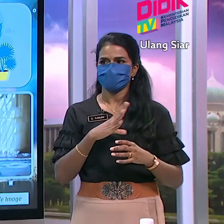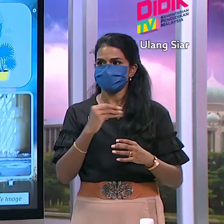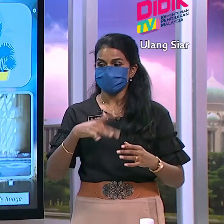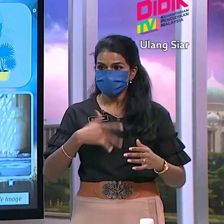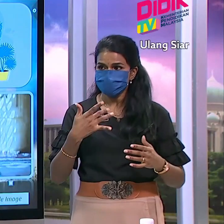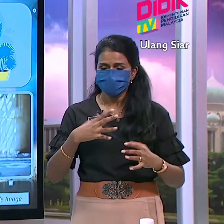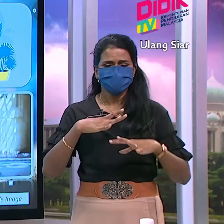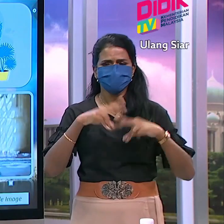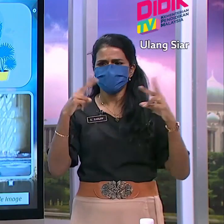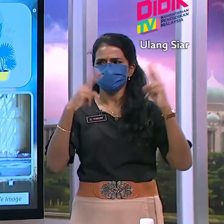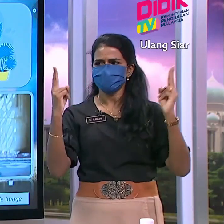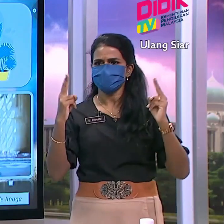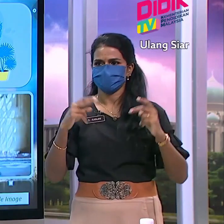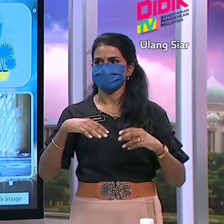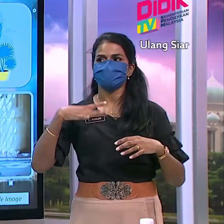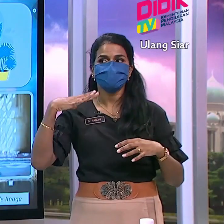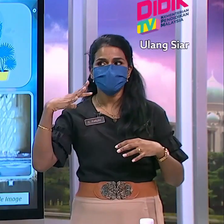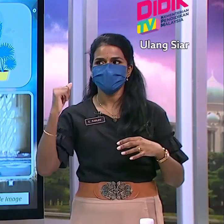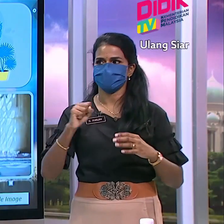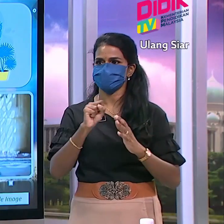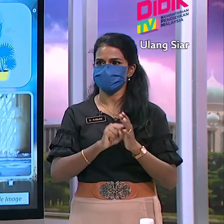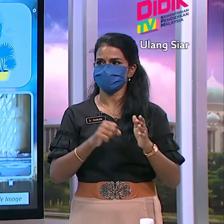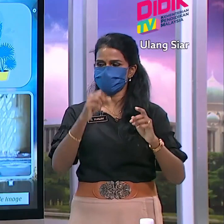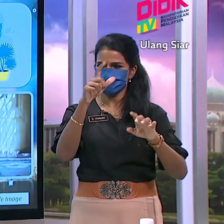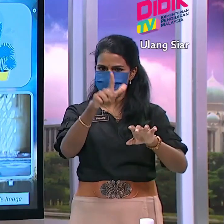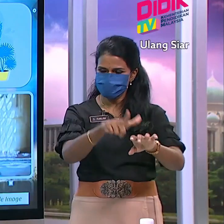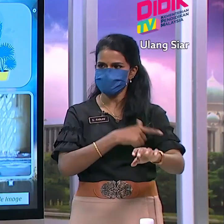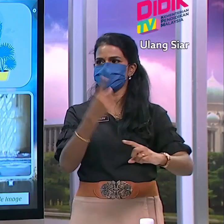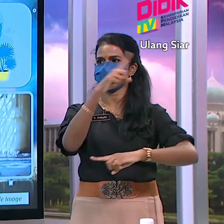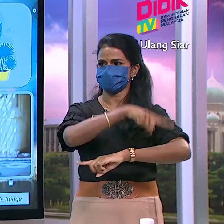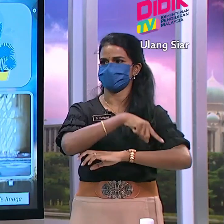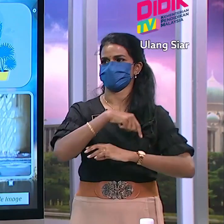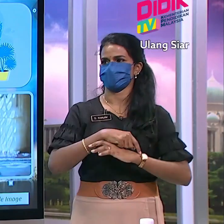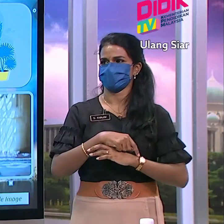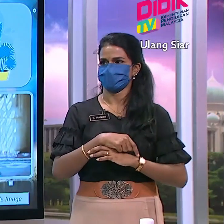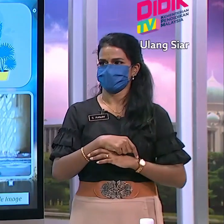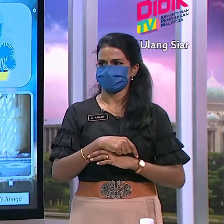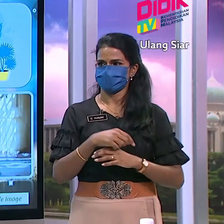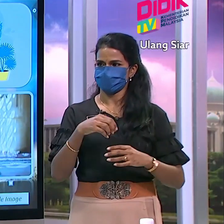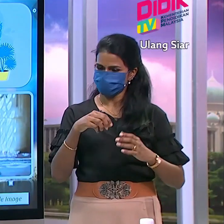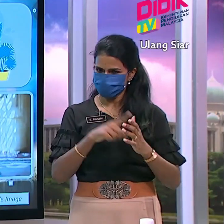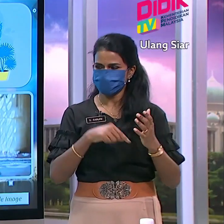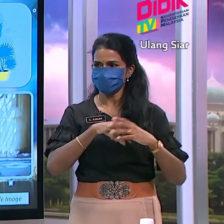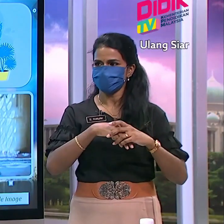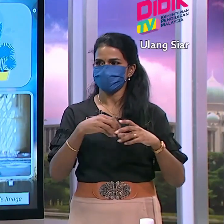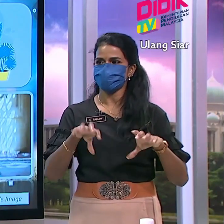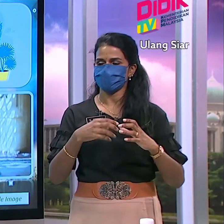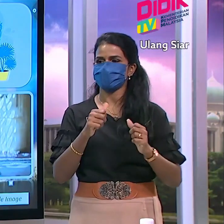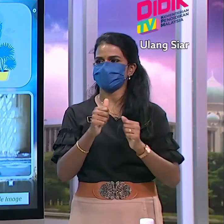dan rasa sangat-sangat segar sepanjang hari. Sepanjang hari. Okay. Apabila buat